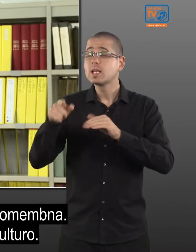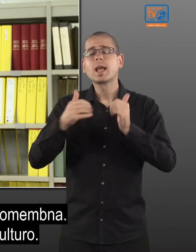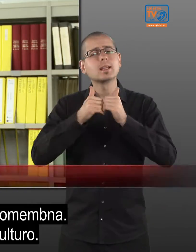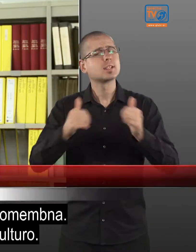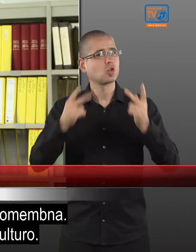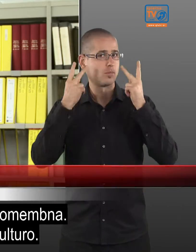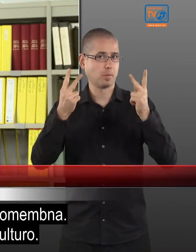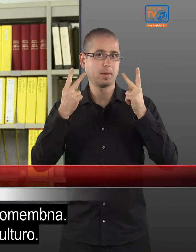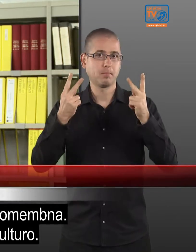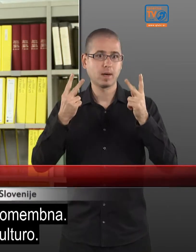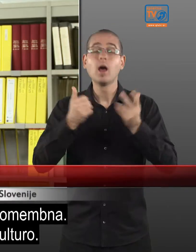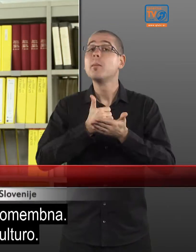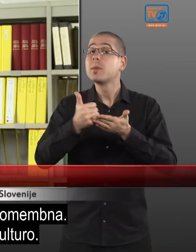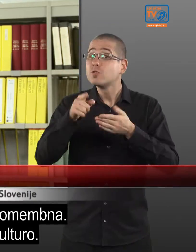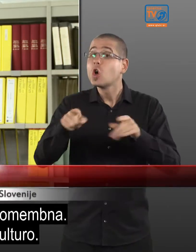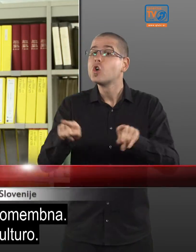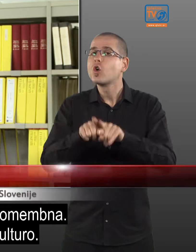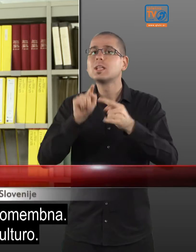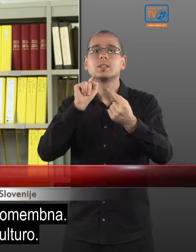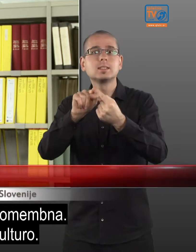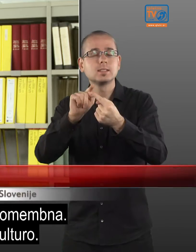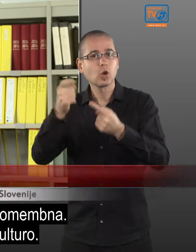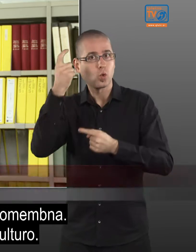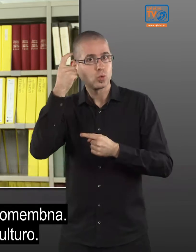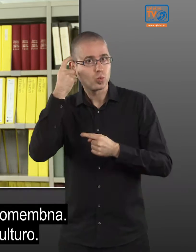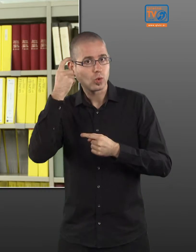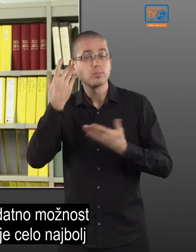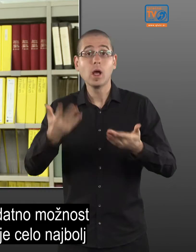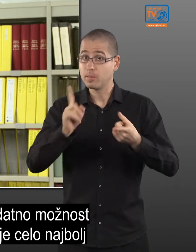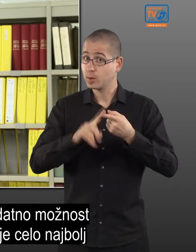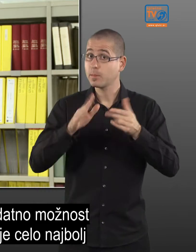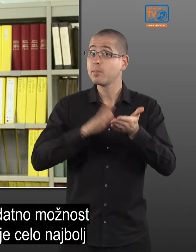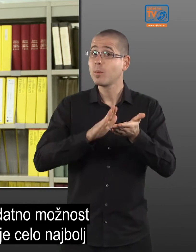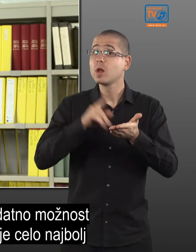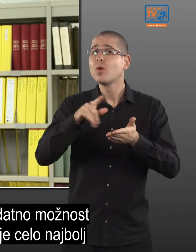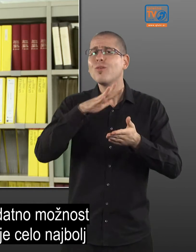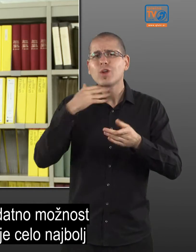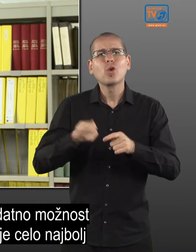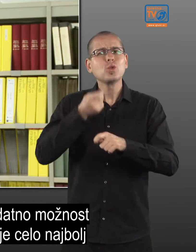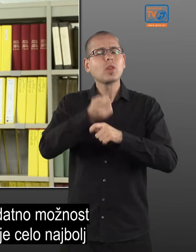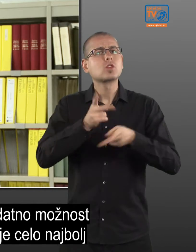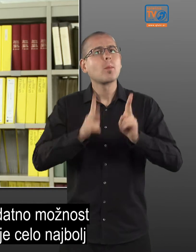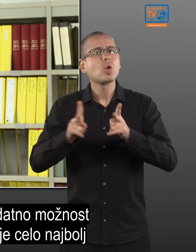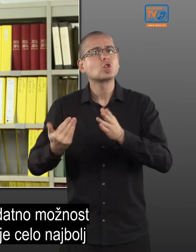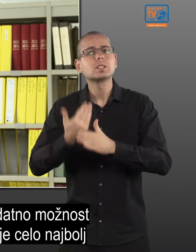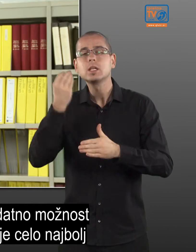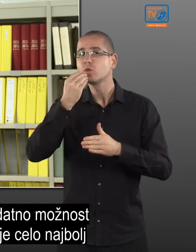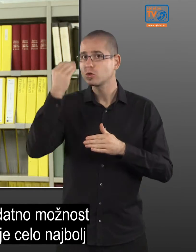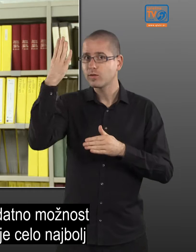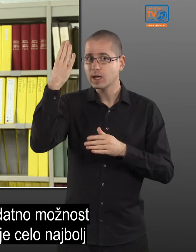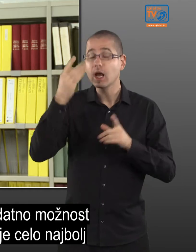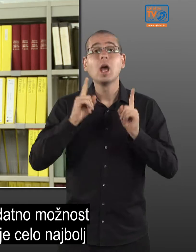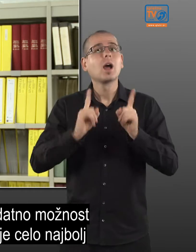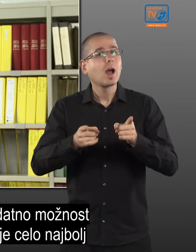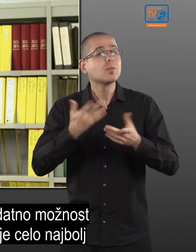Knjižnica je izredno pomembna prvič kot stik s kulturo. Potem pomeni to veliko dodatno možnost za